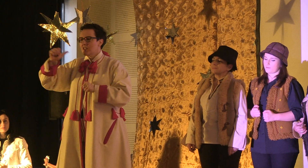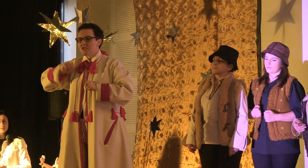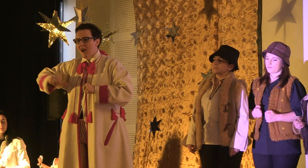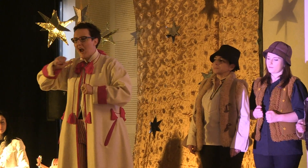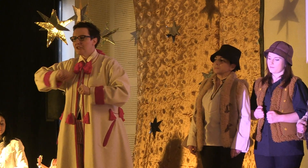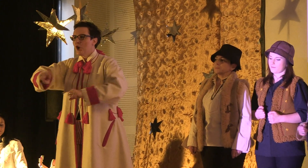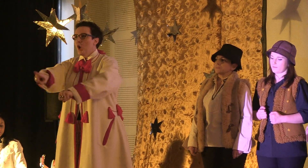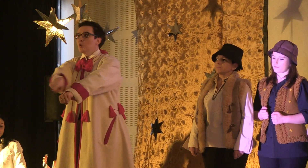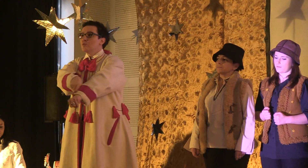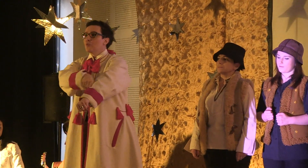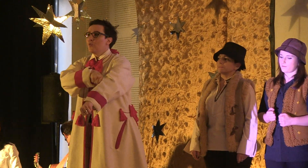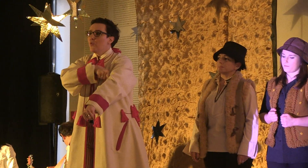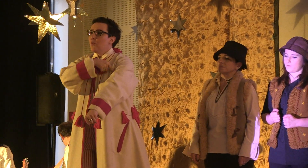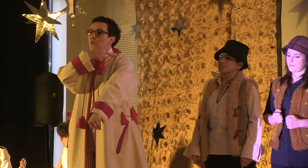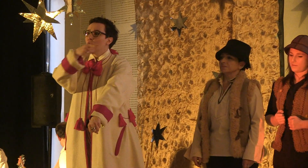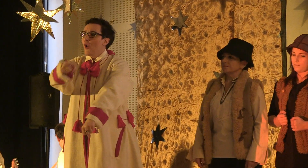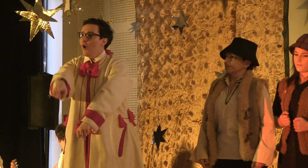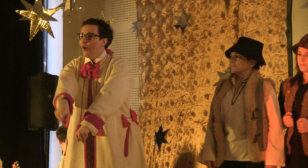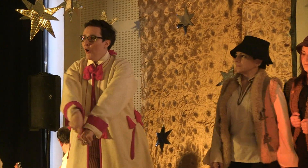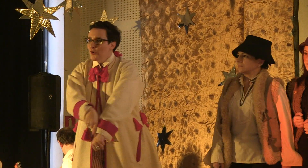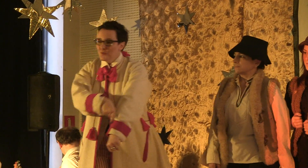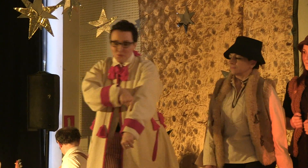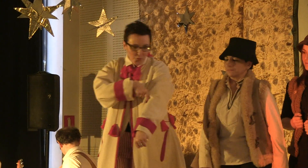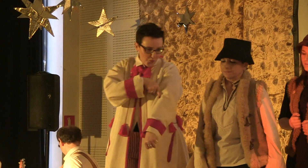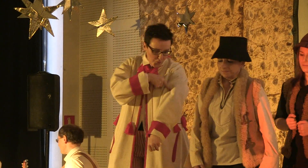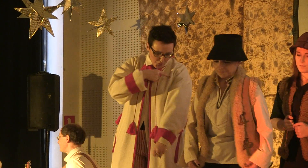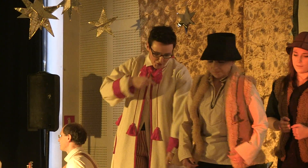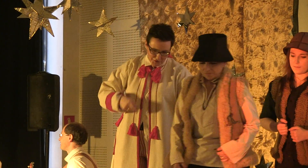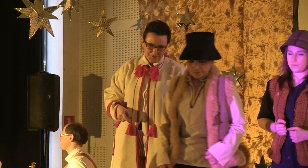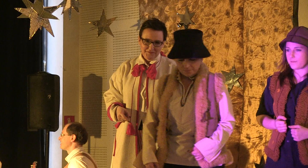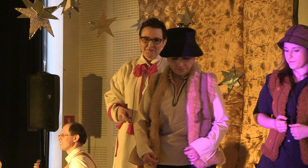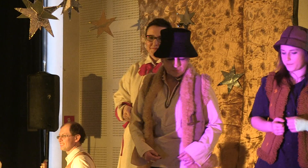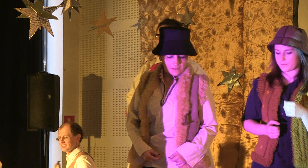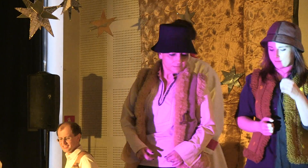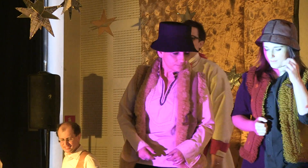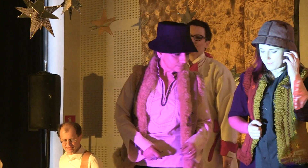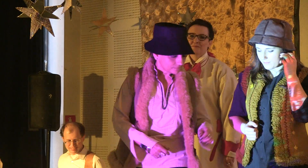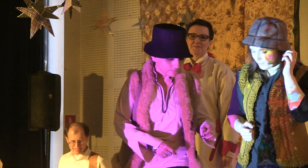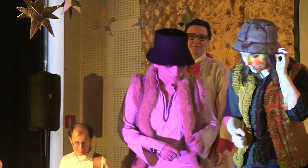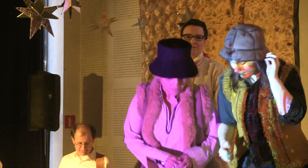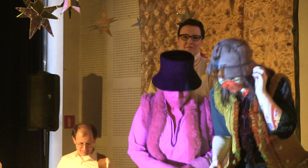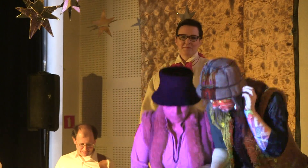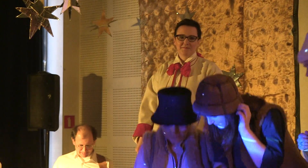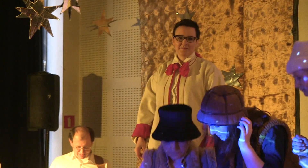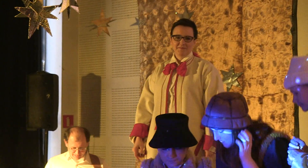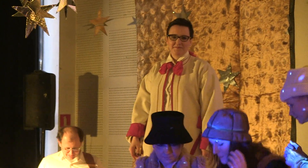wszyscy czekali. Długo, długo.